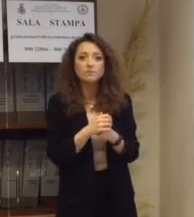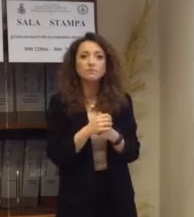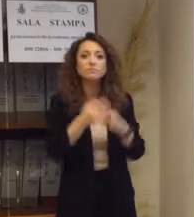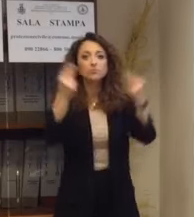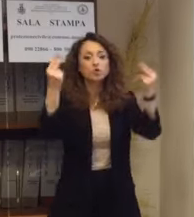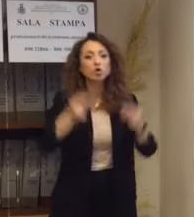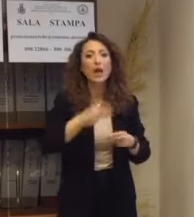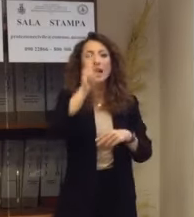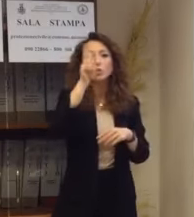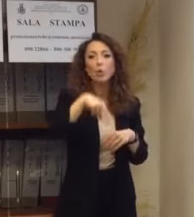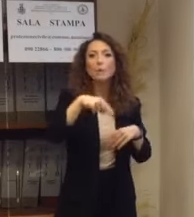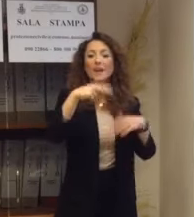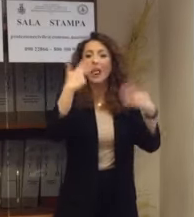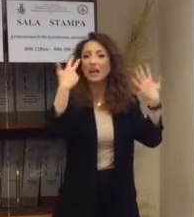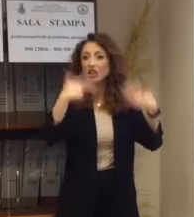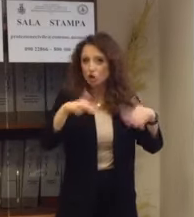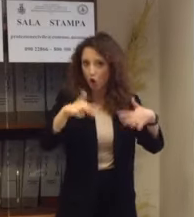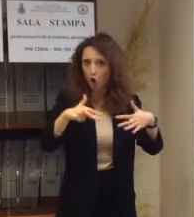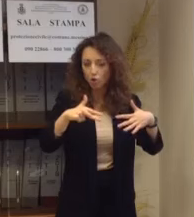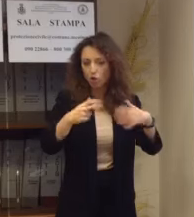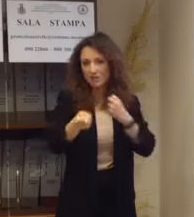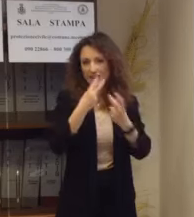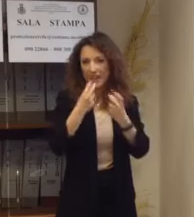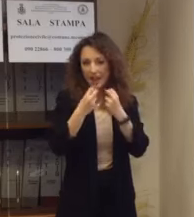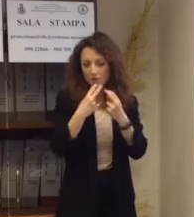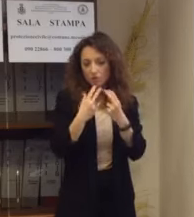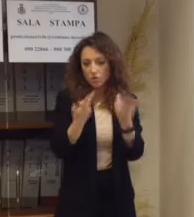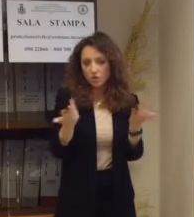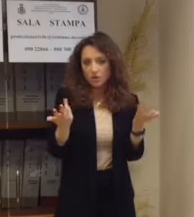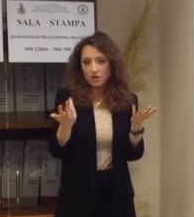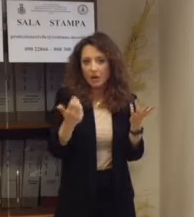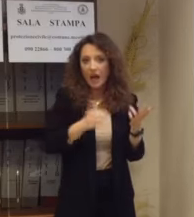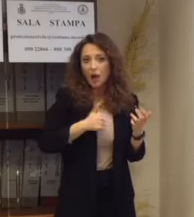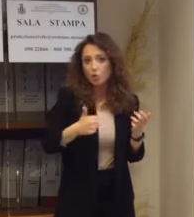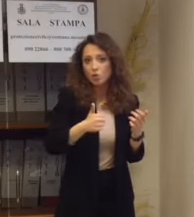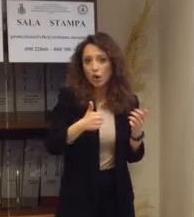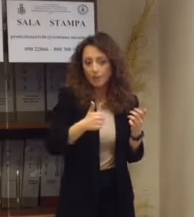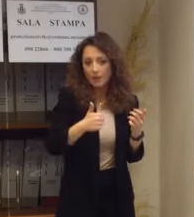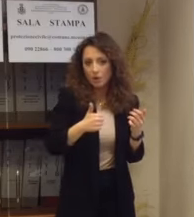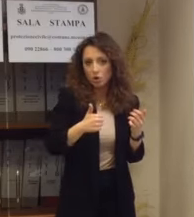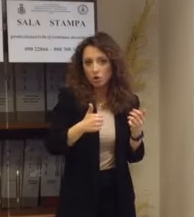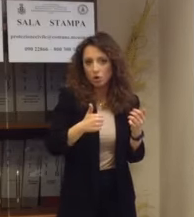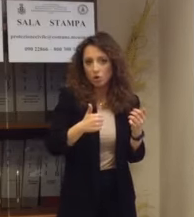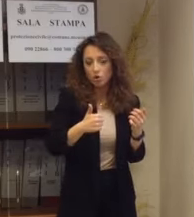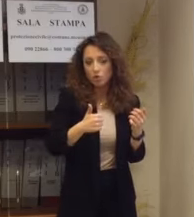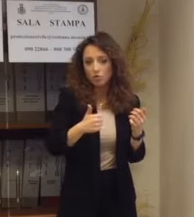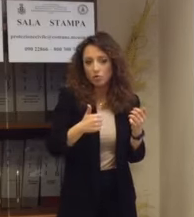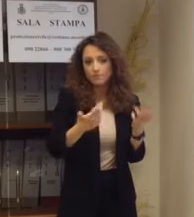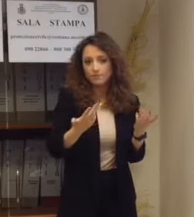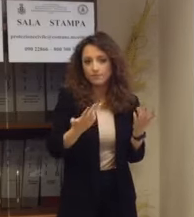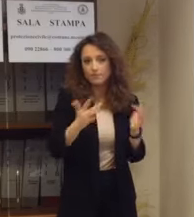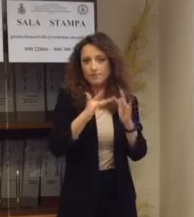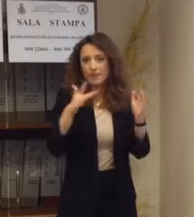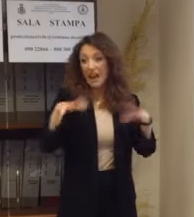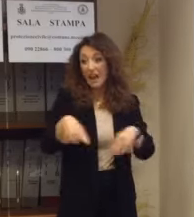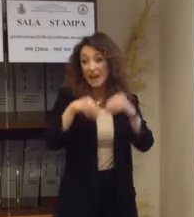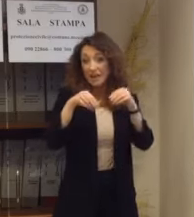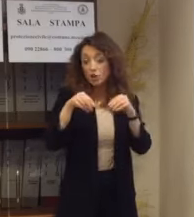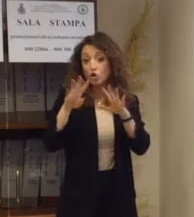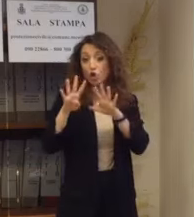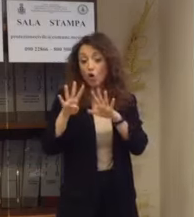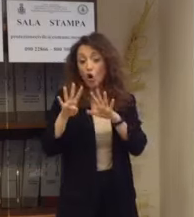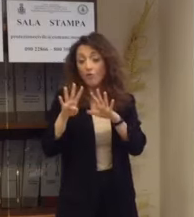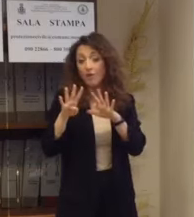il totale sono 2018 le segnalazioni di autoisolamento pervenute sul nostro portale dall'inizio dell'attività del 9